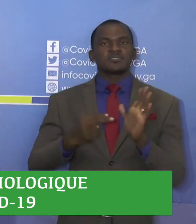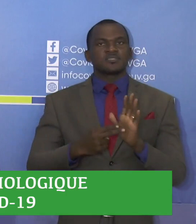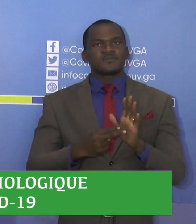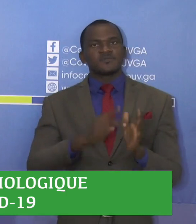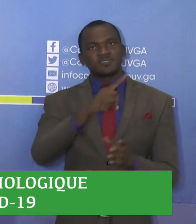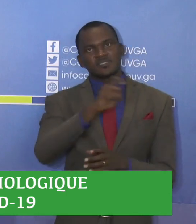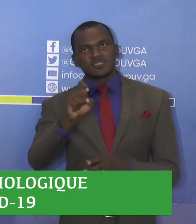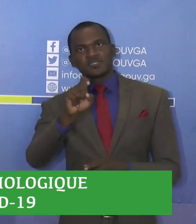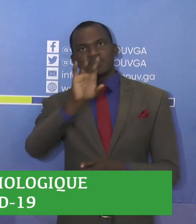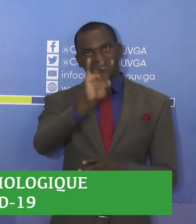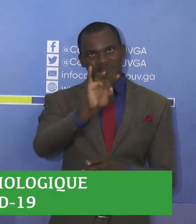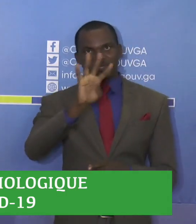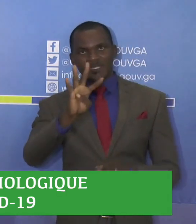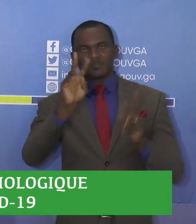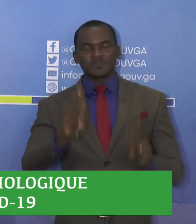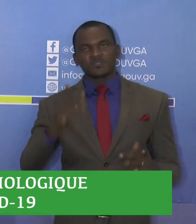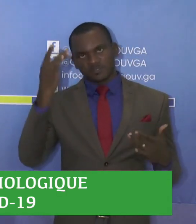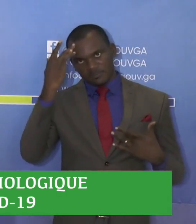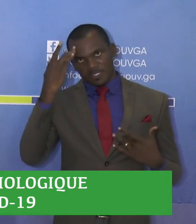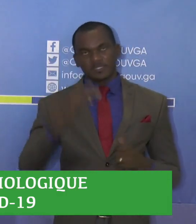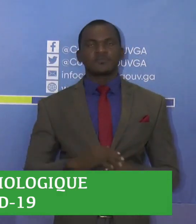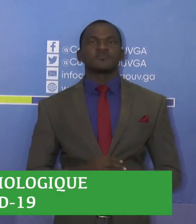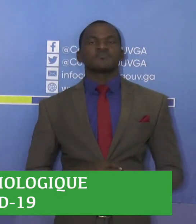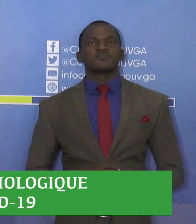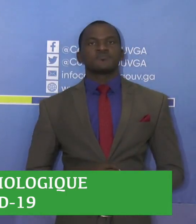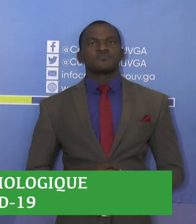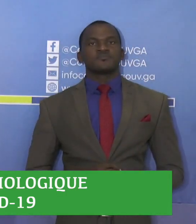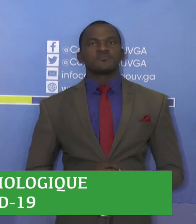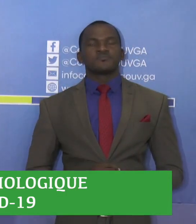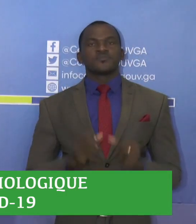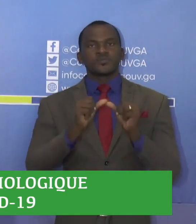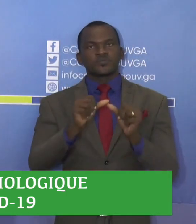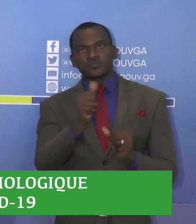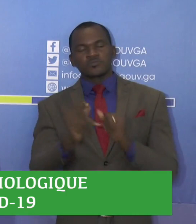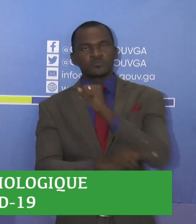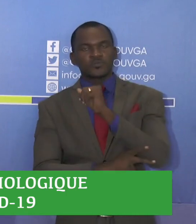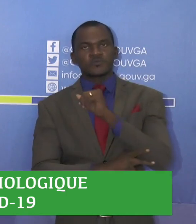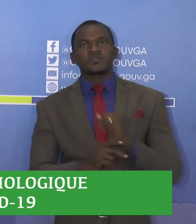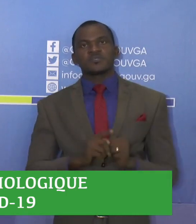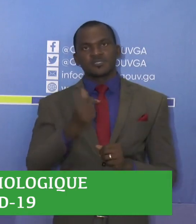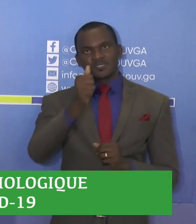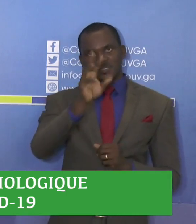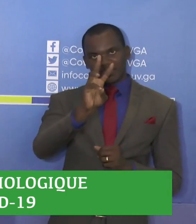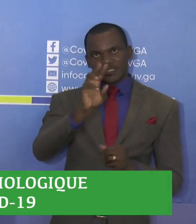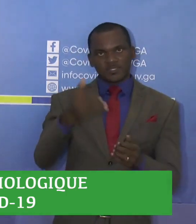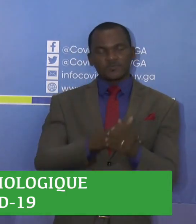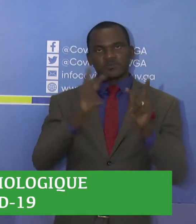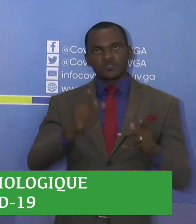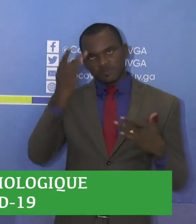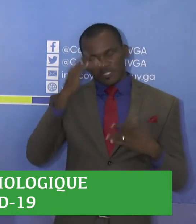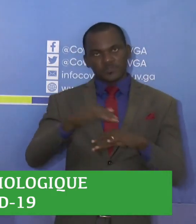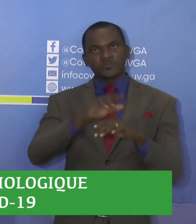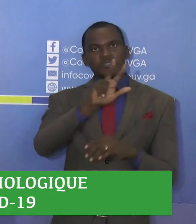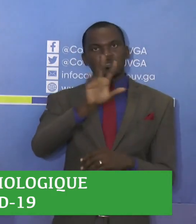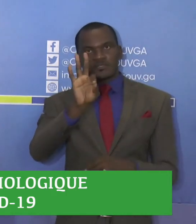de 184 cas positifs. Province de Langounié, 16 nouveaux cas positifs sur